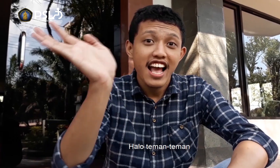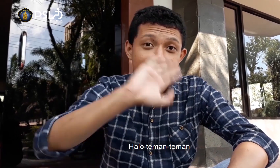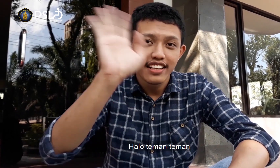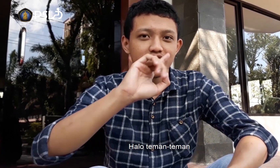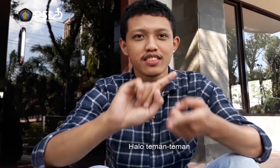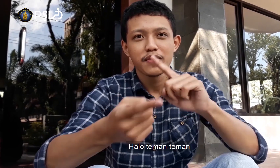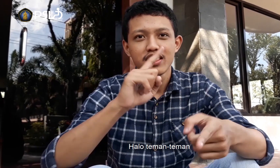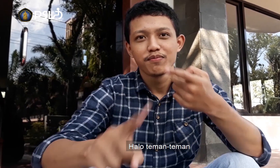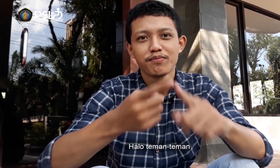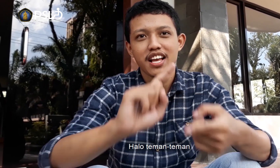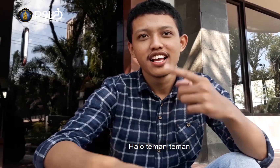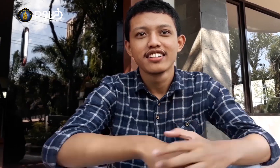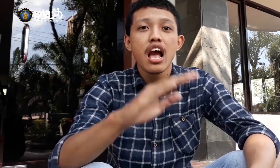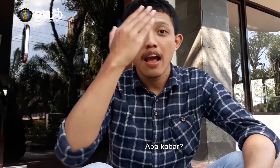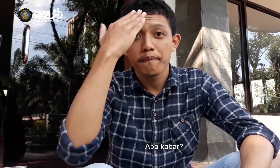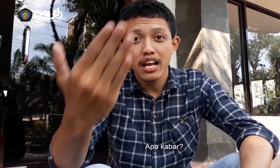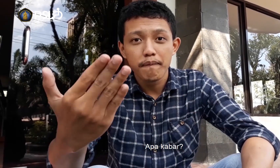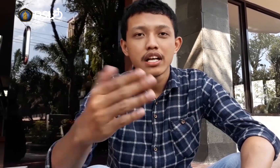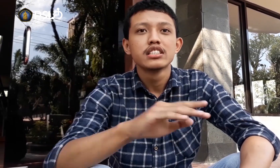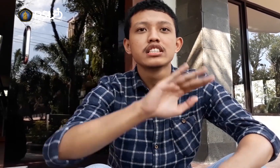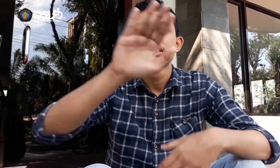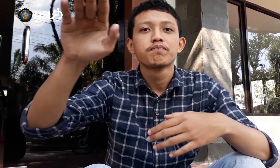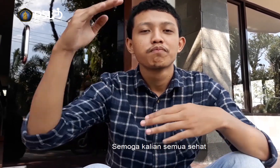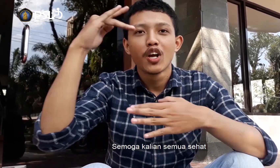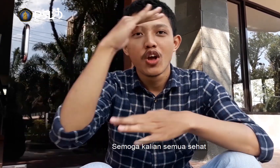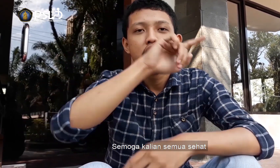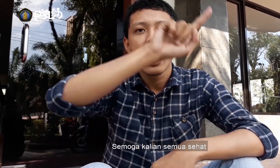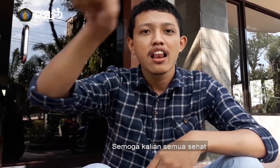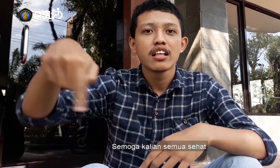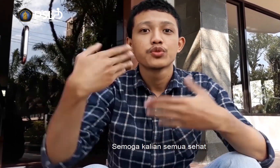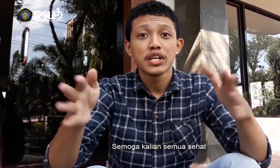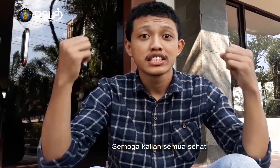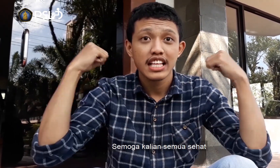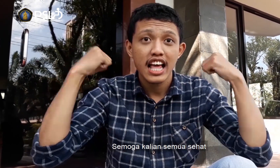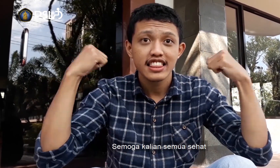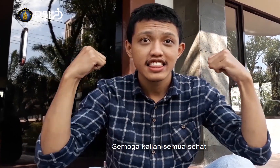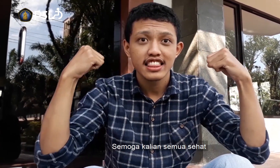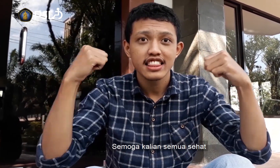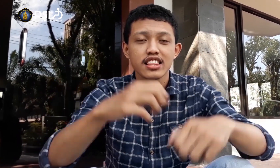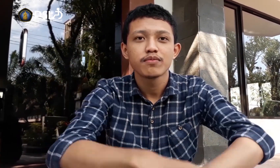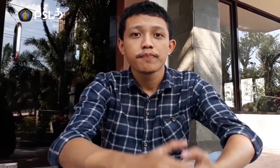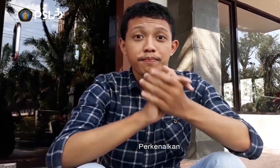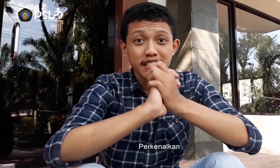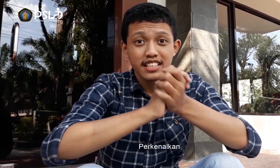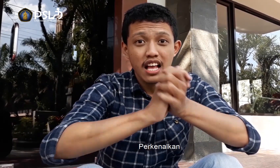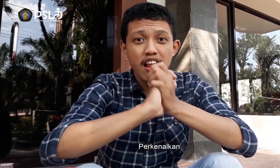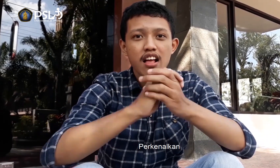Halo teman-teman. Apa kabar? Semoga kalian semua sehat. Perkenalkan,